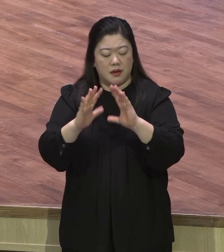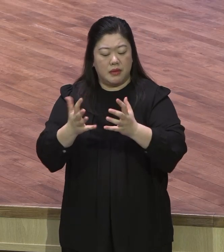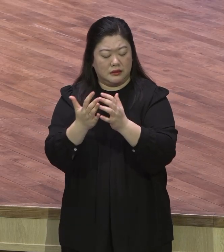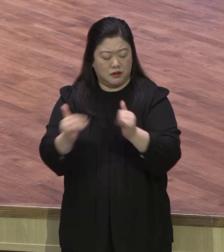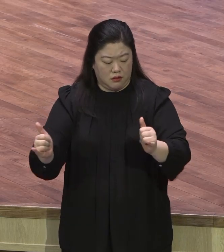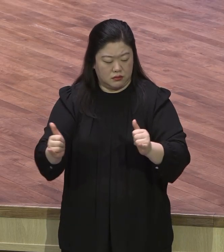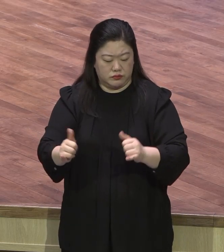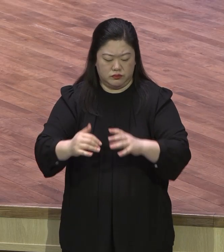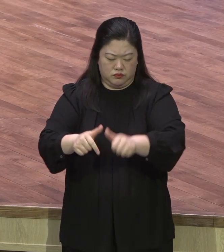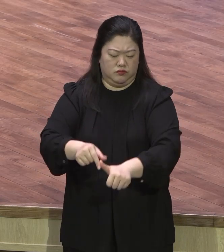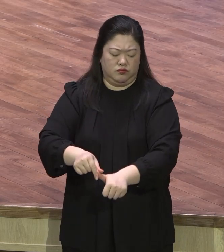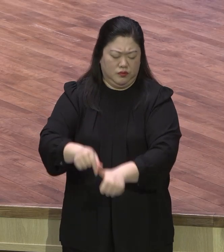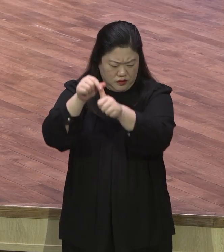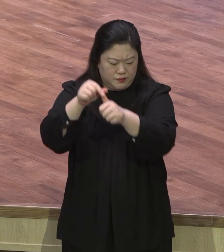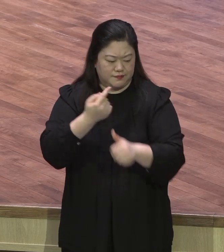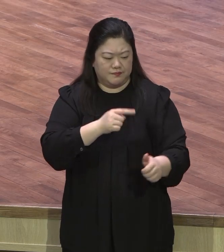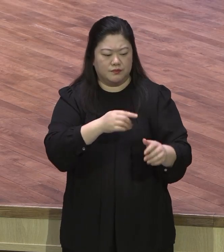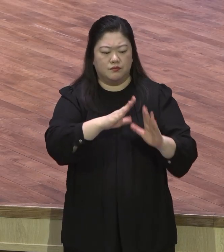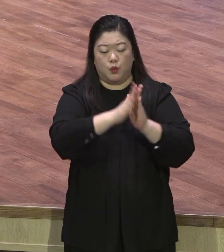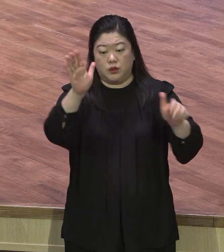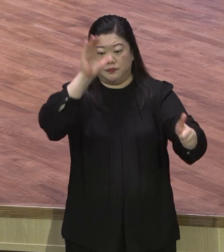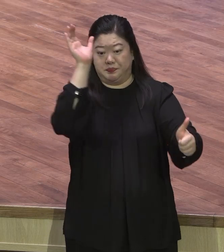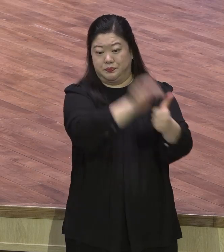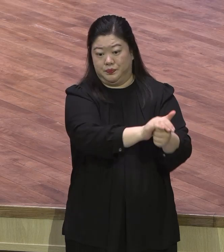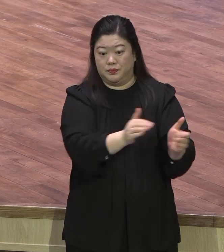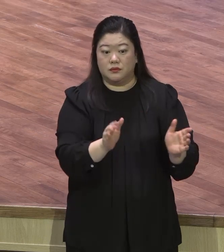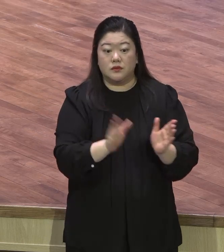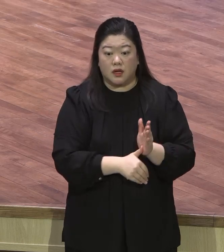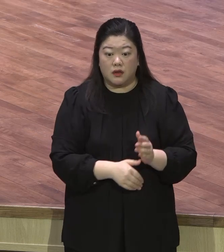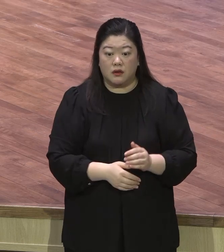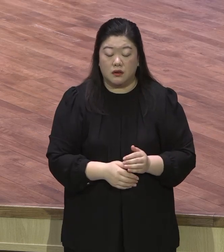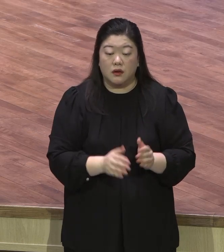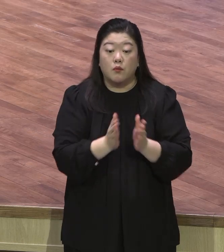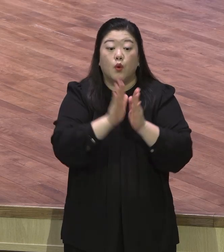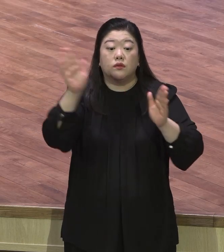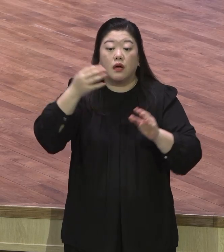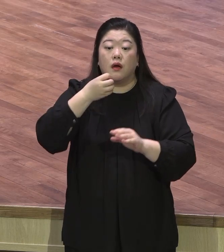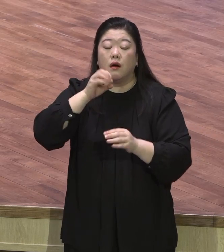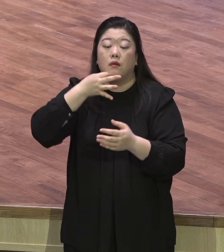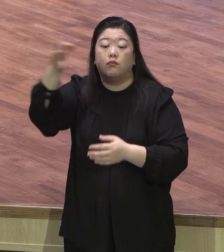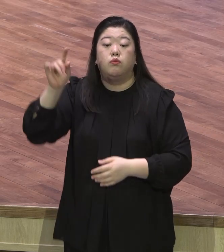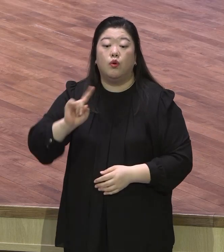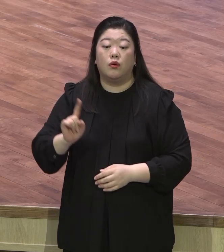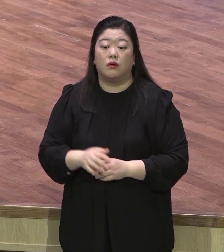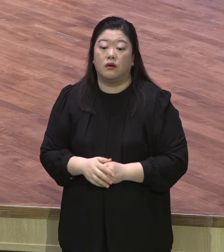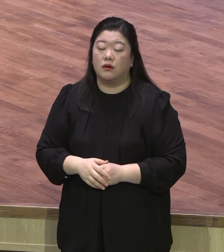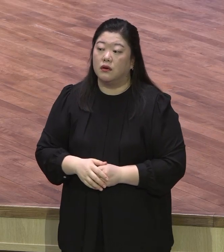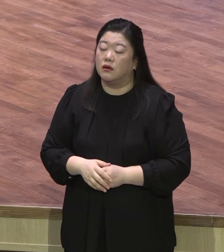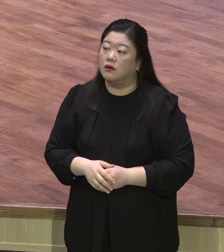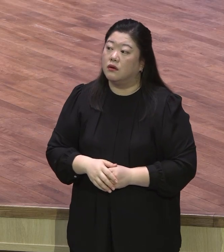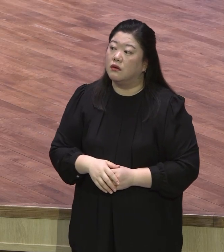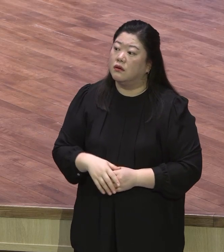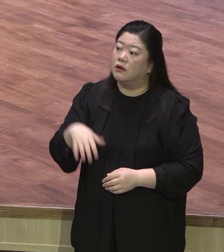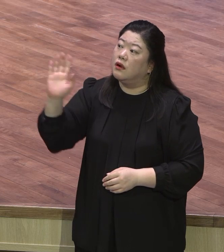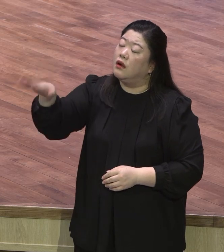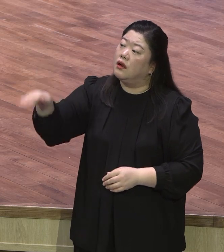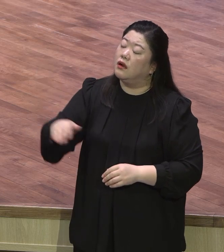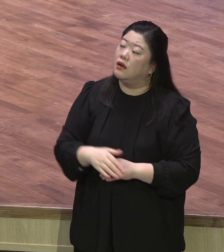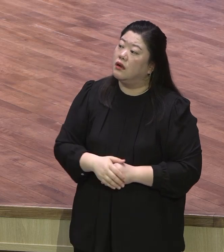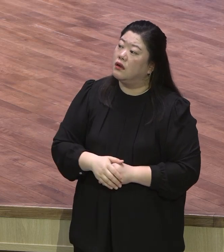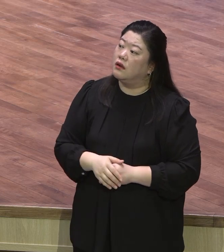말하라. 그럴 때 모세가 그러면 내가 누가 보냈다 할까요? 내가 뭐라고 했다. 내가 누굽니까?